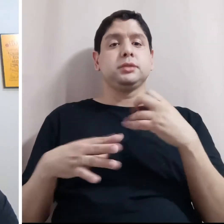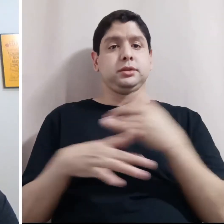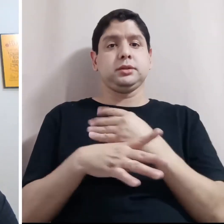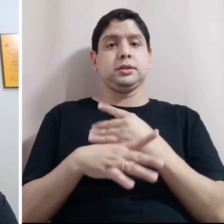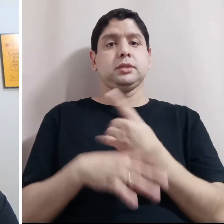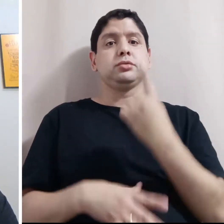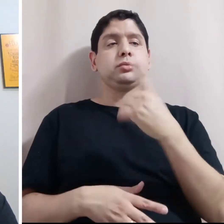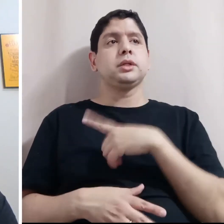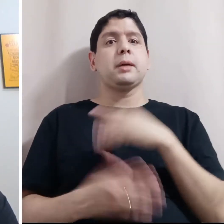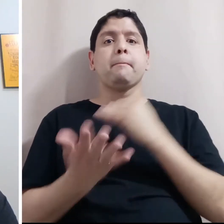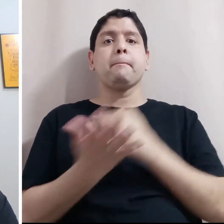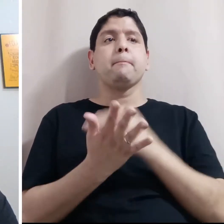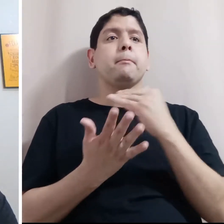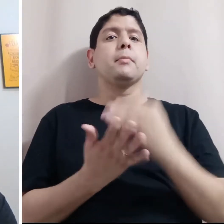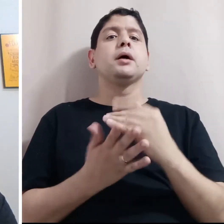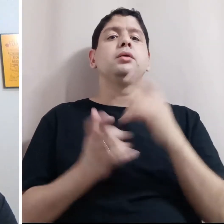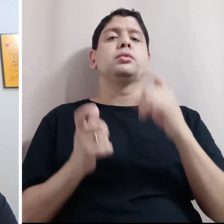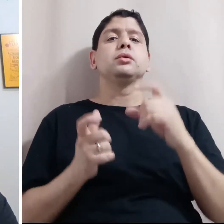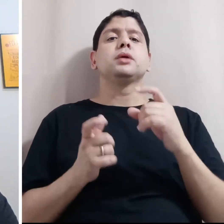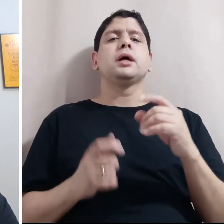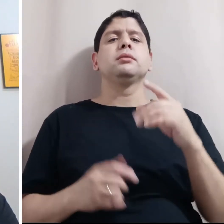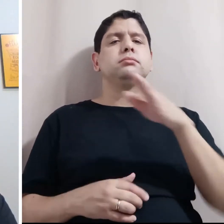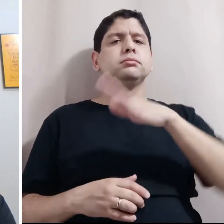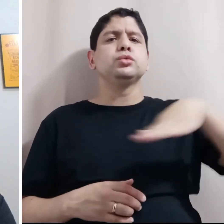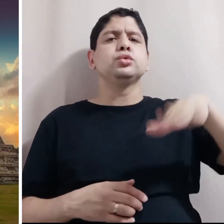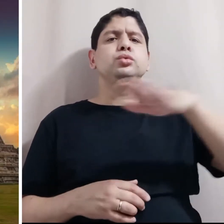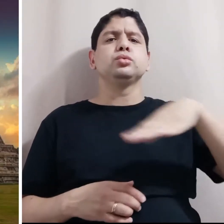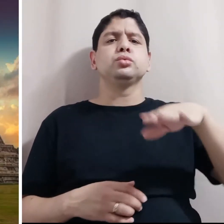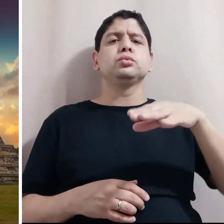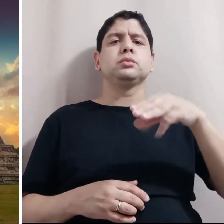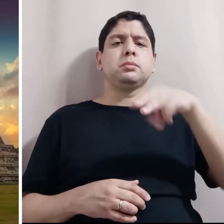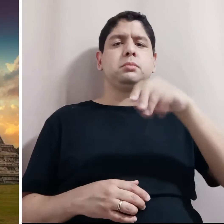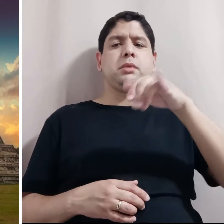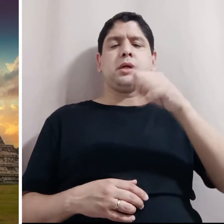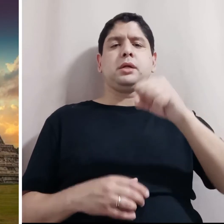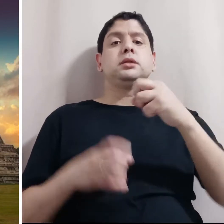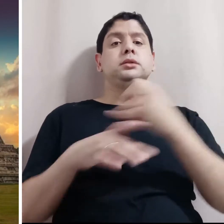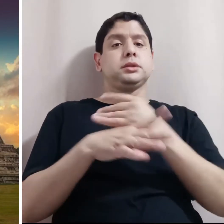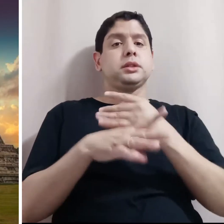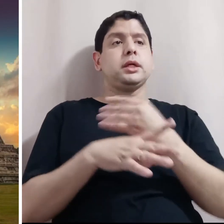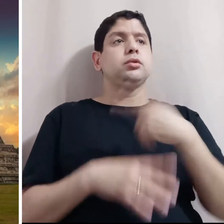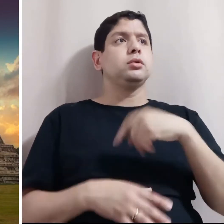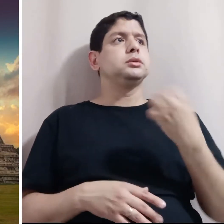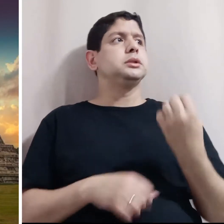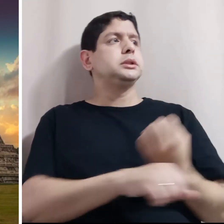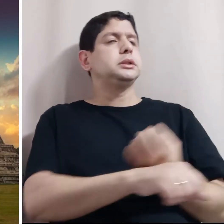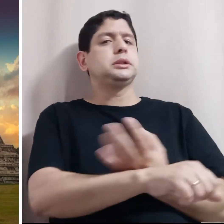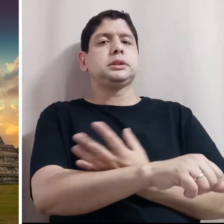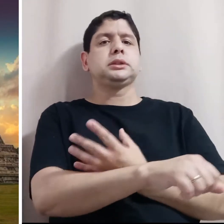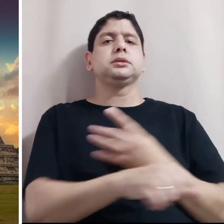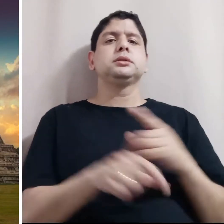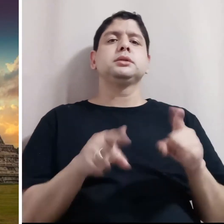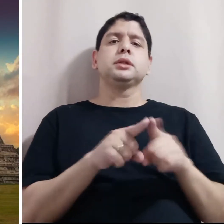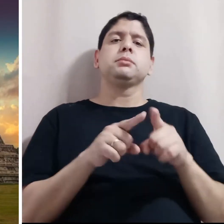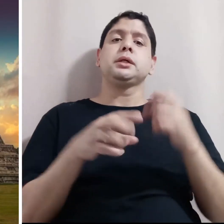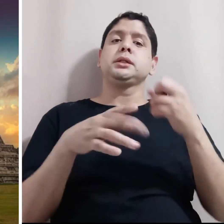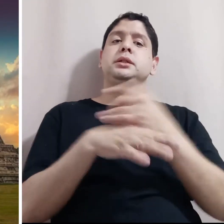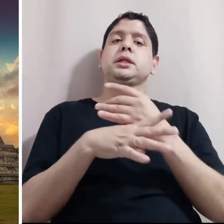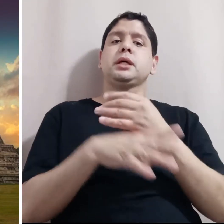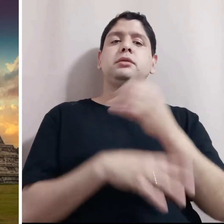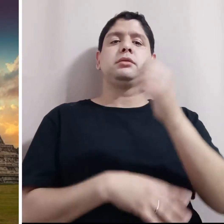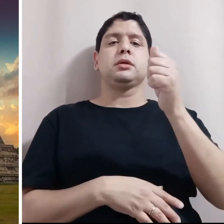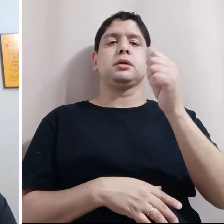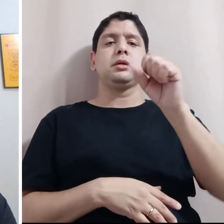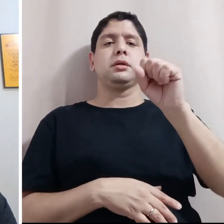das maravilhas do mundo moderno, né, é a cidade de Chichén Itzá. As cidades dos maias, assim como a gente vai ver também a cidade